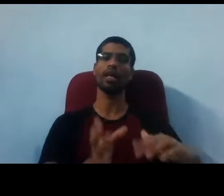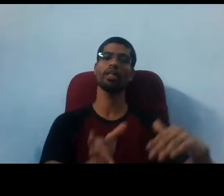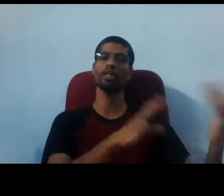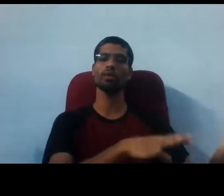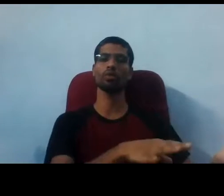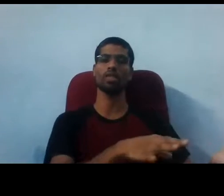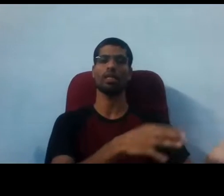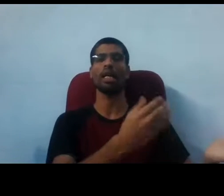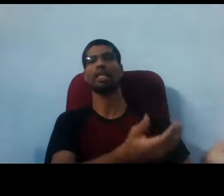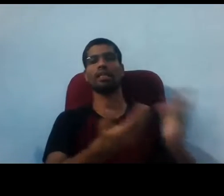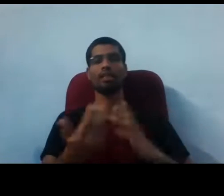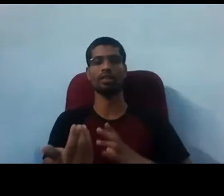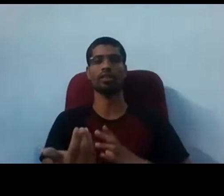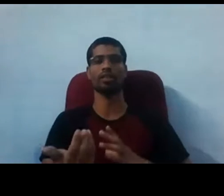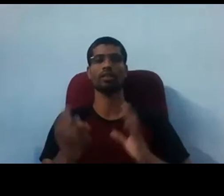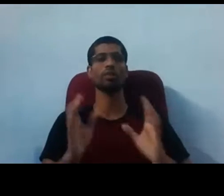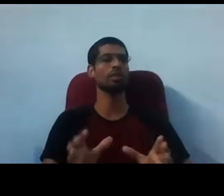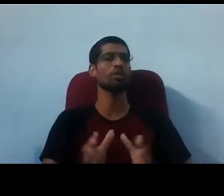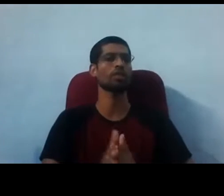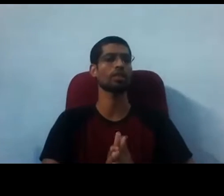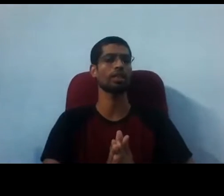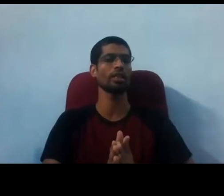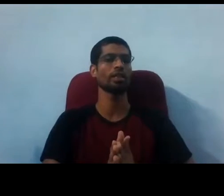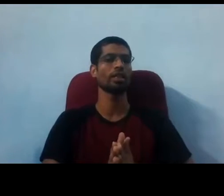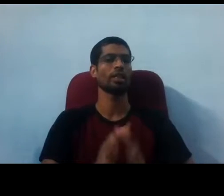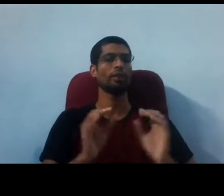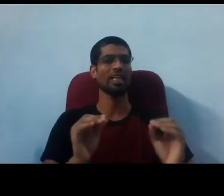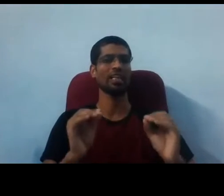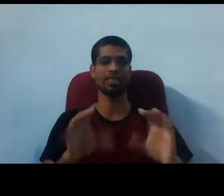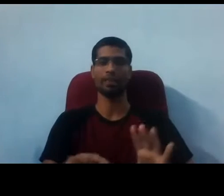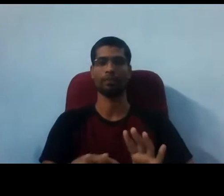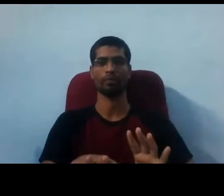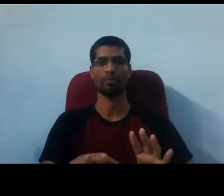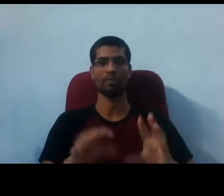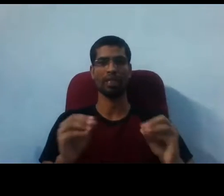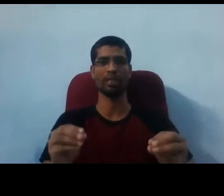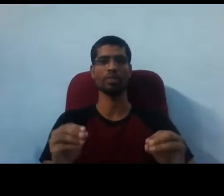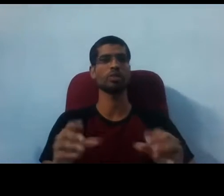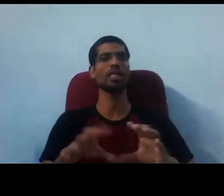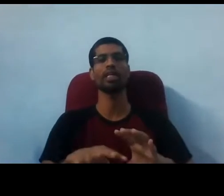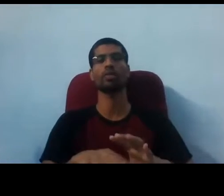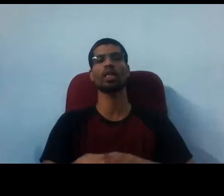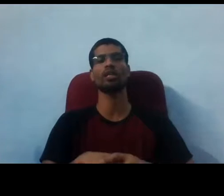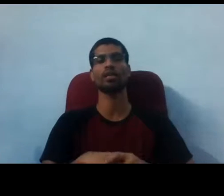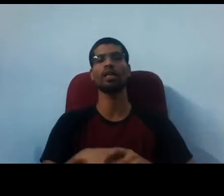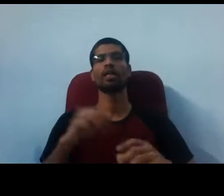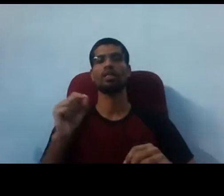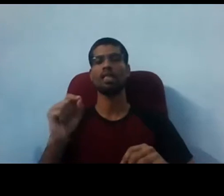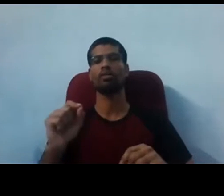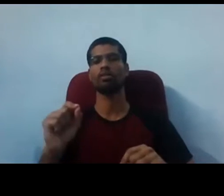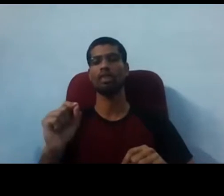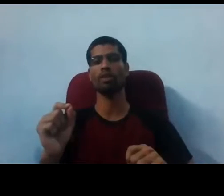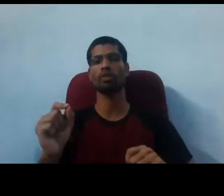कुछ धातु को अन्य धातु से अलग करते हैं तो उसे हम लोग कहते हैं मेटलर्जी। मेटलर्जी उसके लिए मैं एक उदाहरण दिया